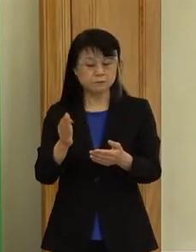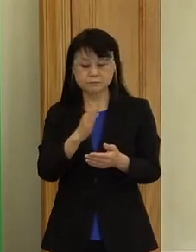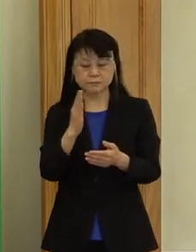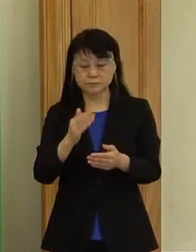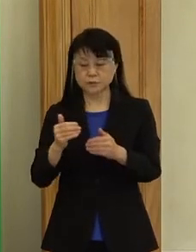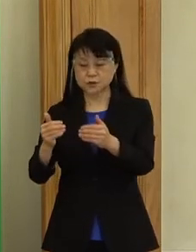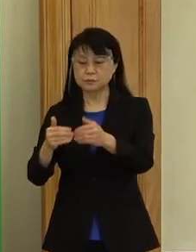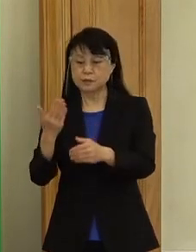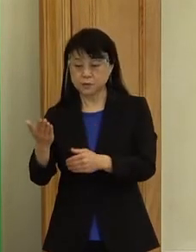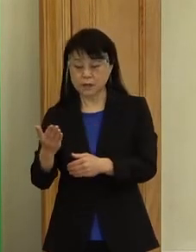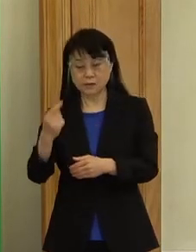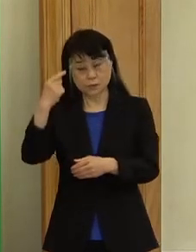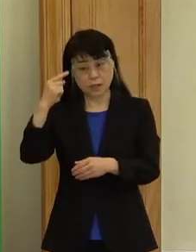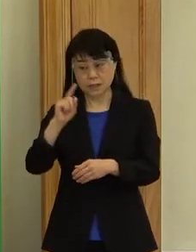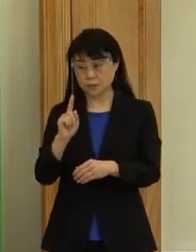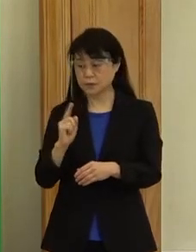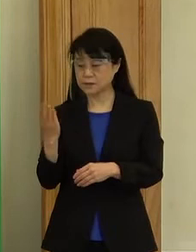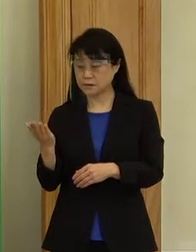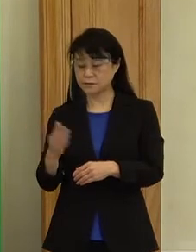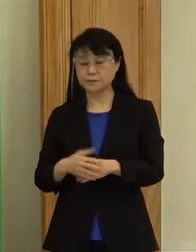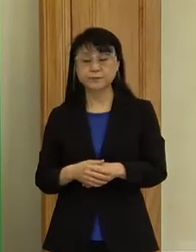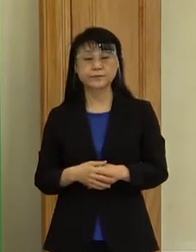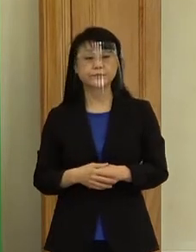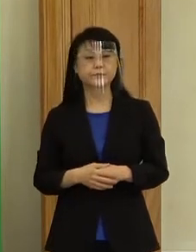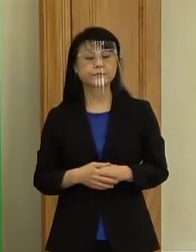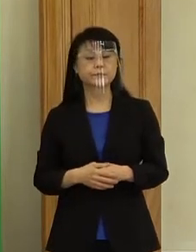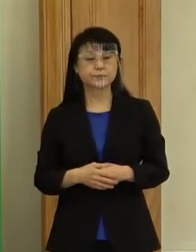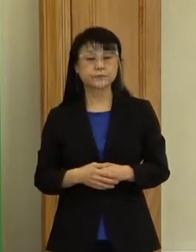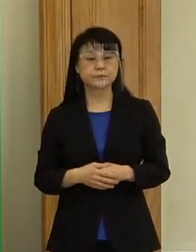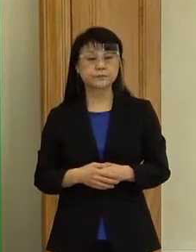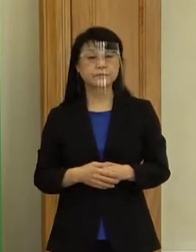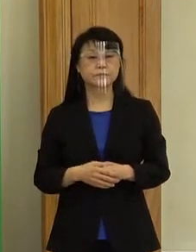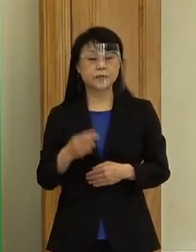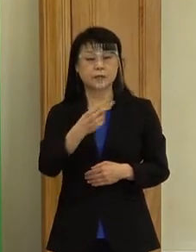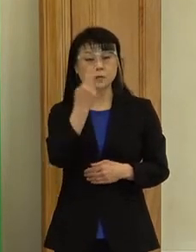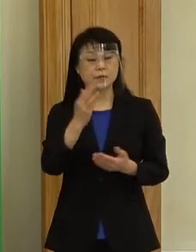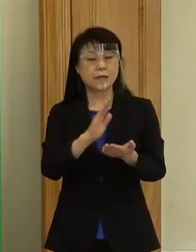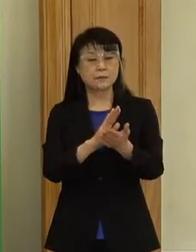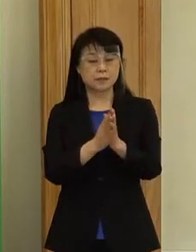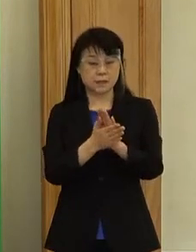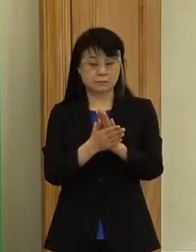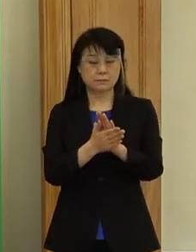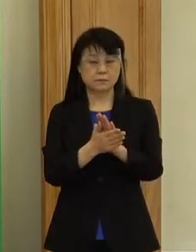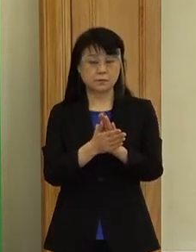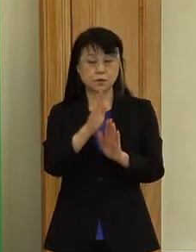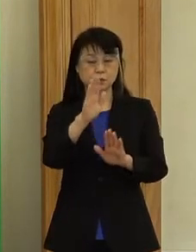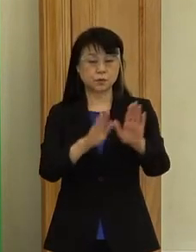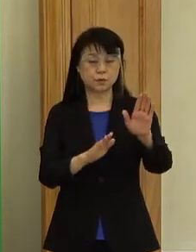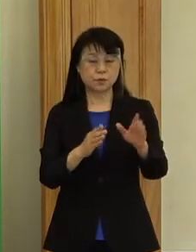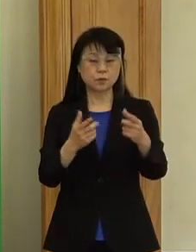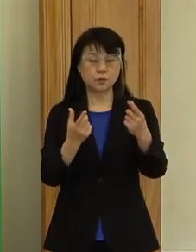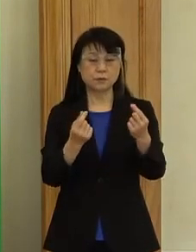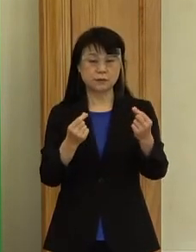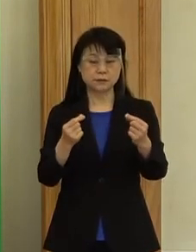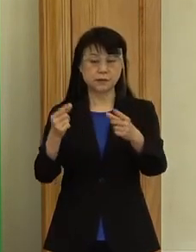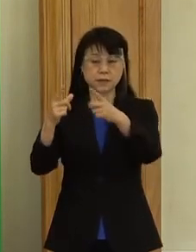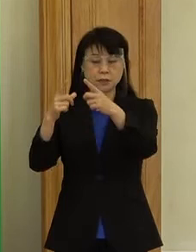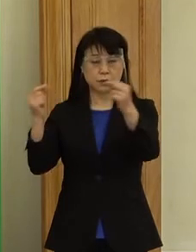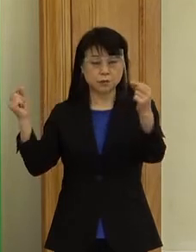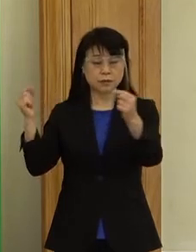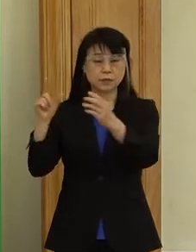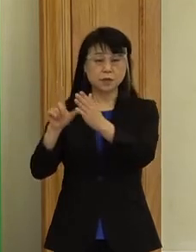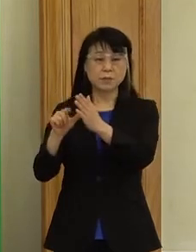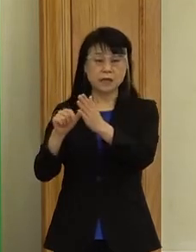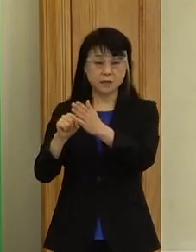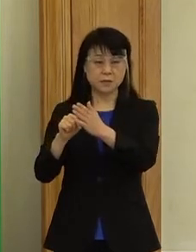ういうふうにお考えでしょうか。 はい、これは本県でも同じ状況ですが、国ですとそれがもちろん